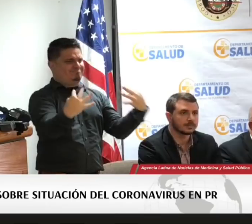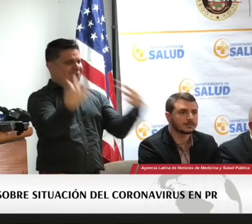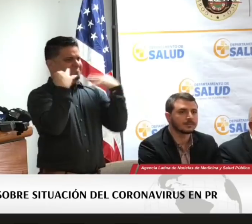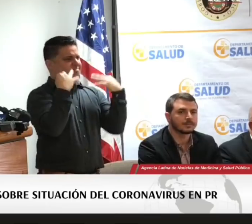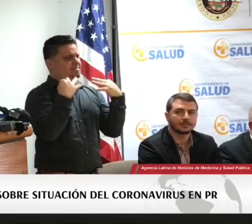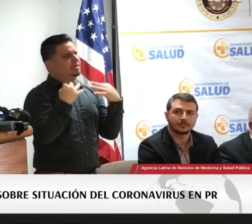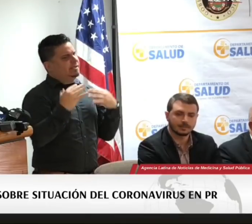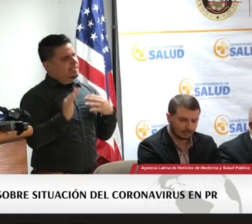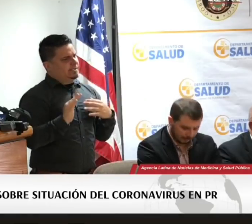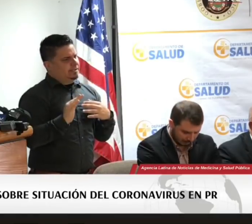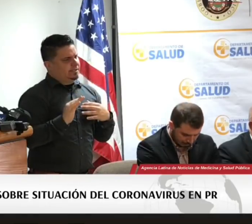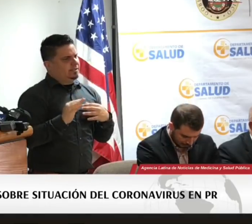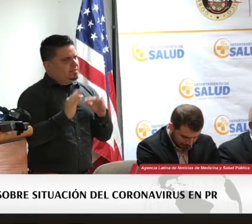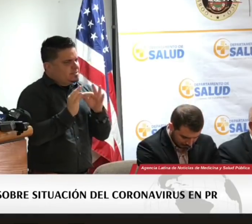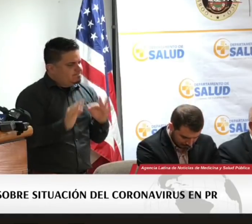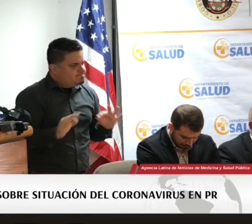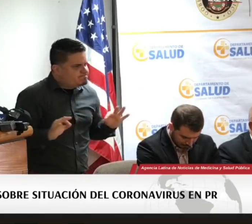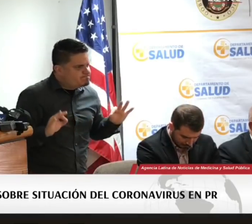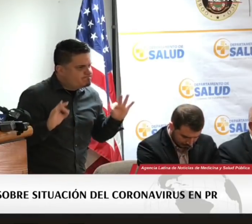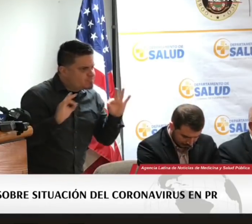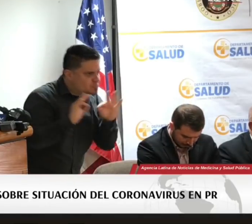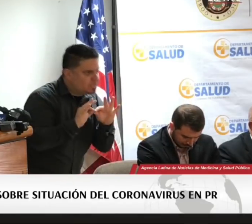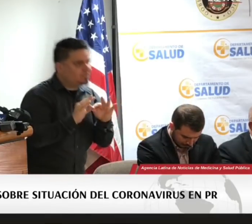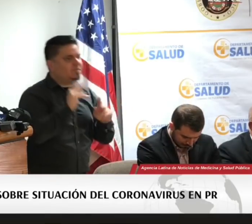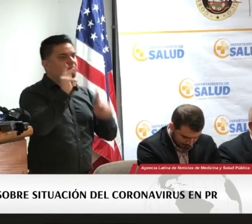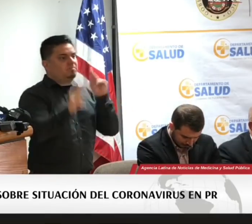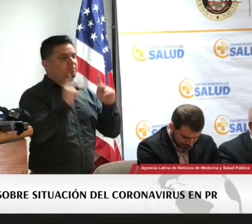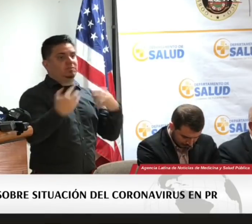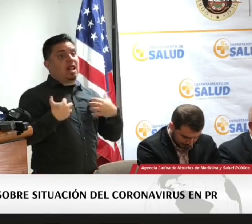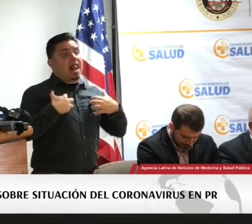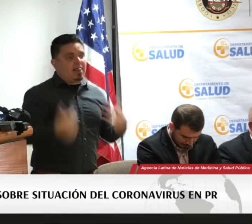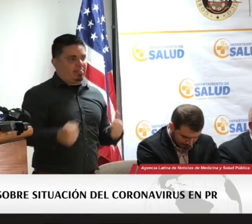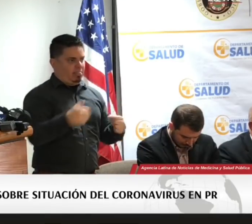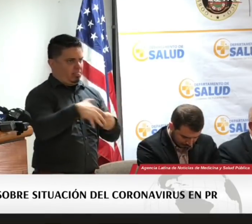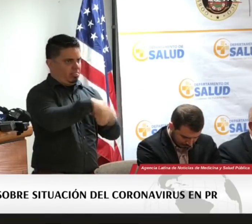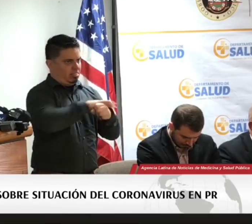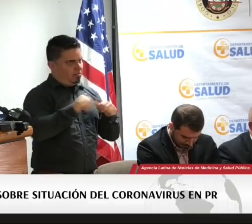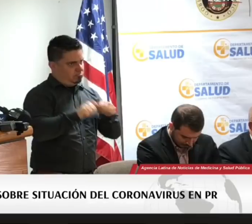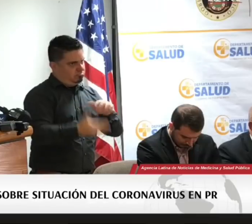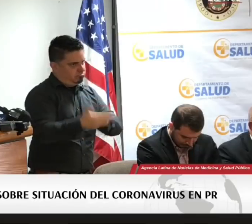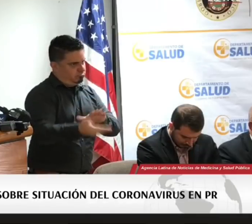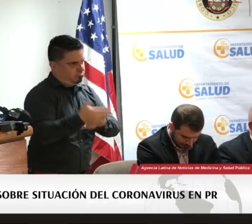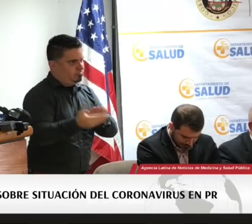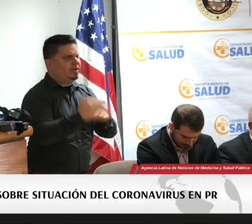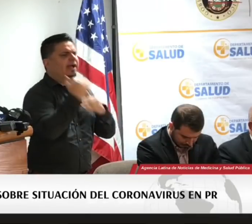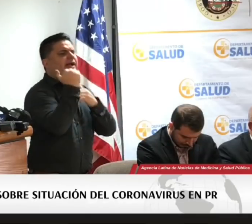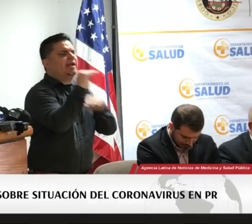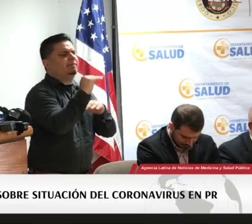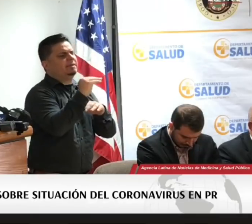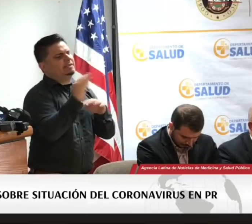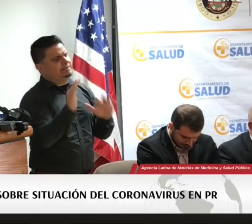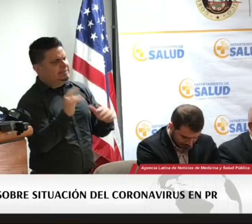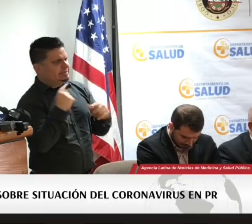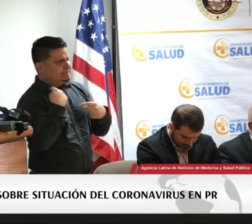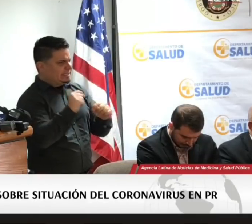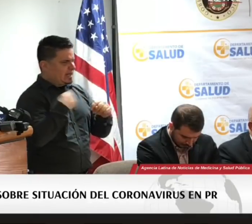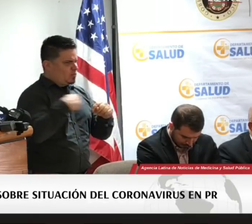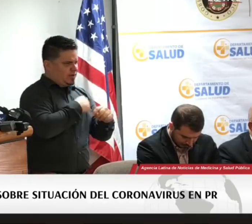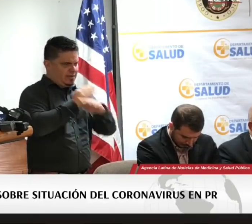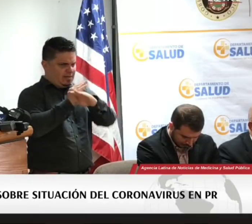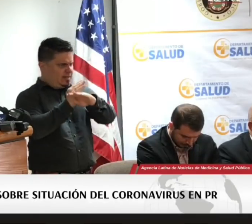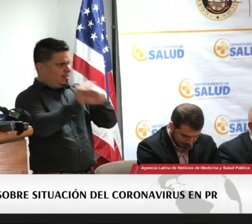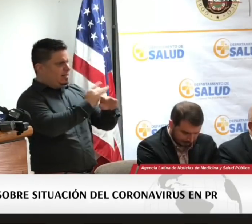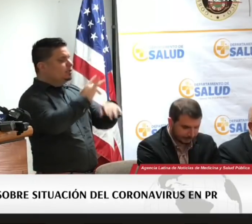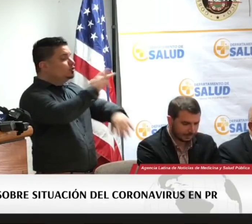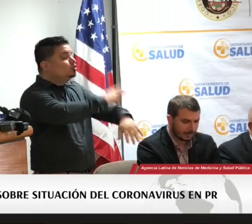importante es la salud de nuestro pueblo. Así que yo voy a limitar esas actividades de una manera donde no haya el contacto físico, para que no se afecte a nadie, que es lo